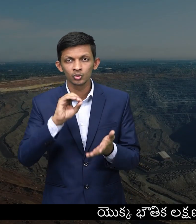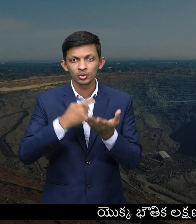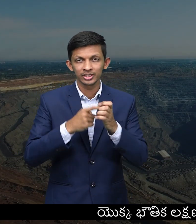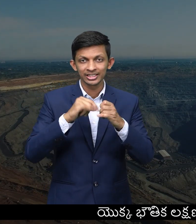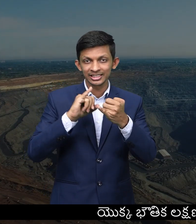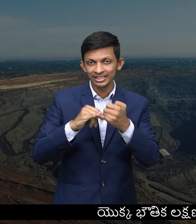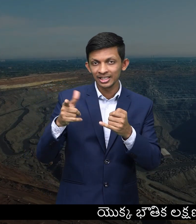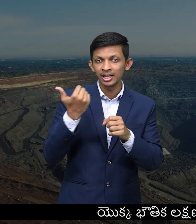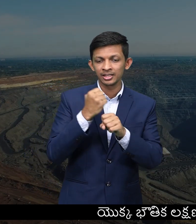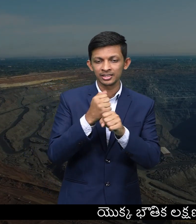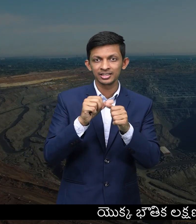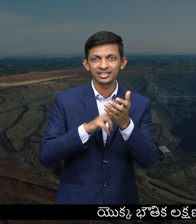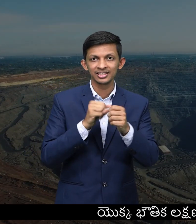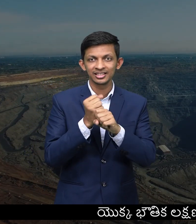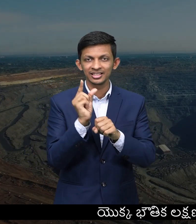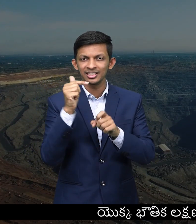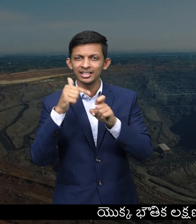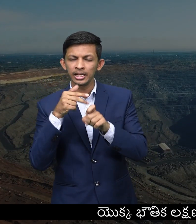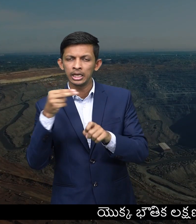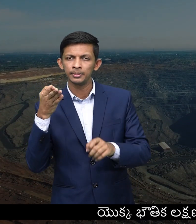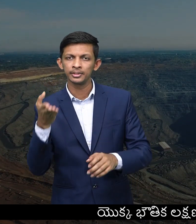లక్షణాలపై ఆధారపడి ఉంటుంది.